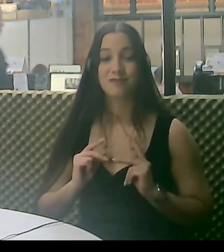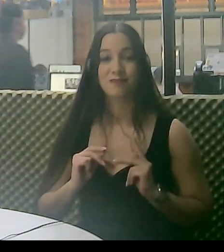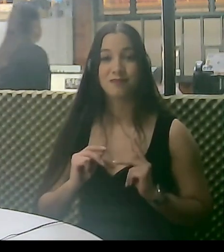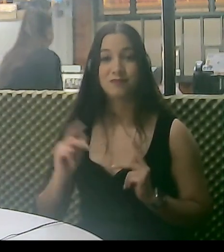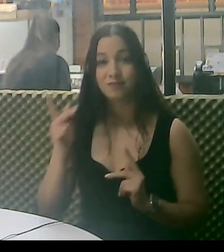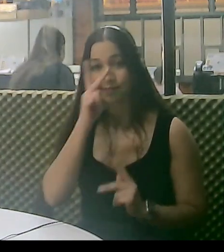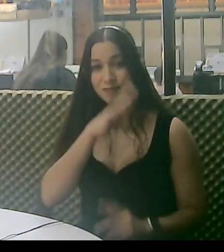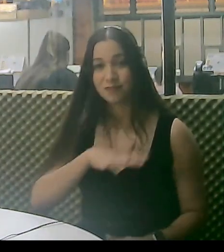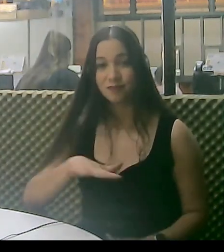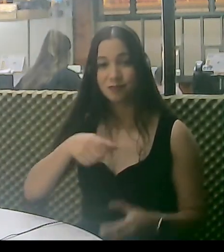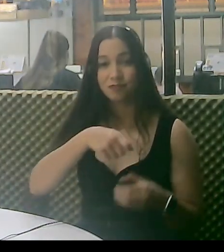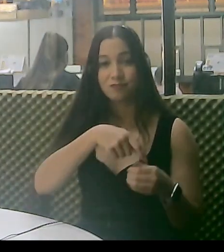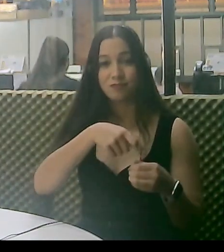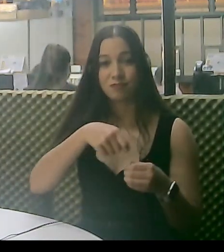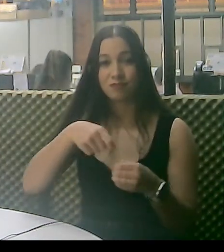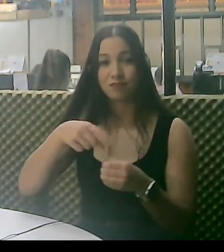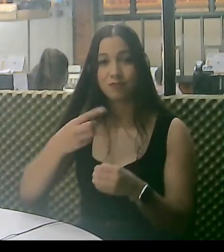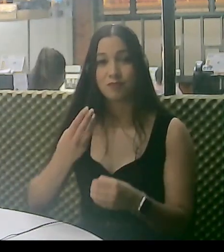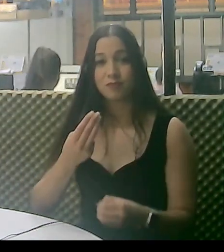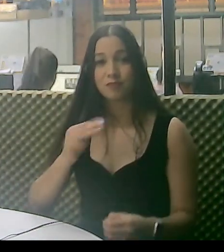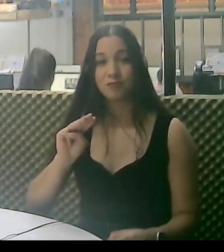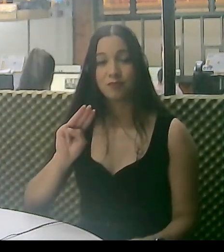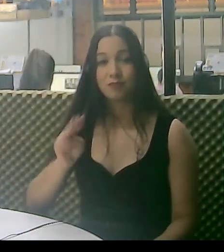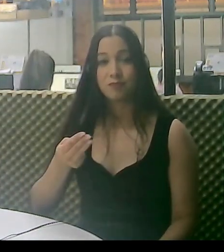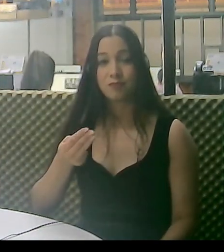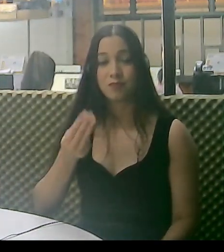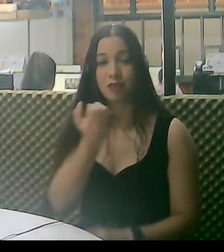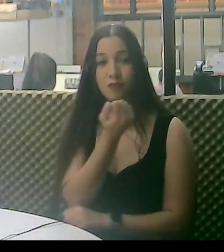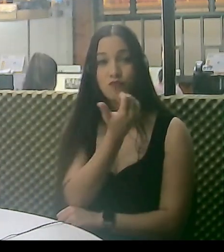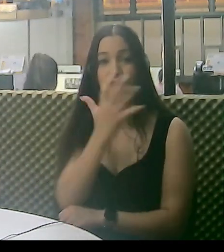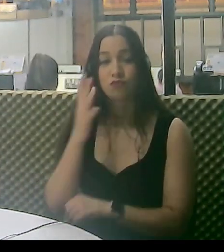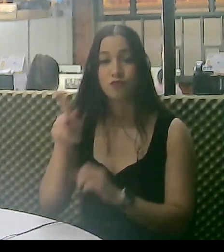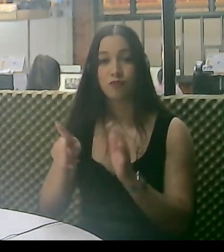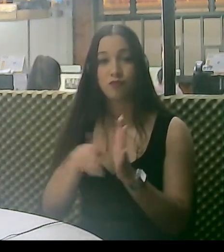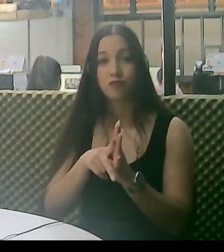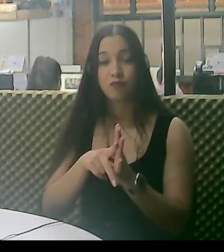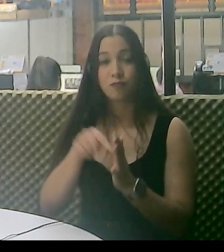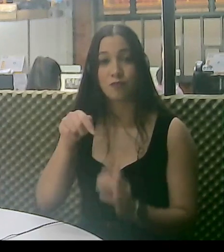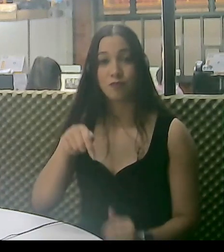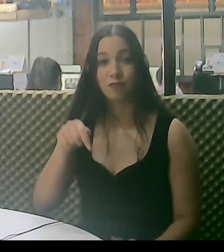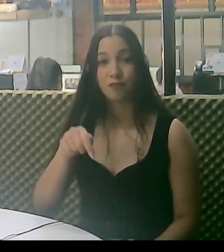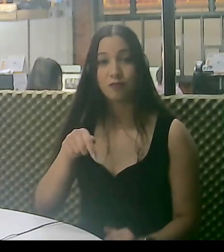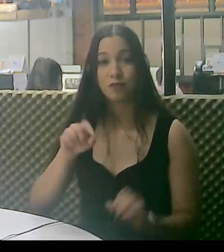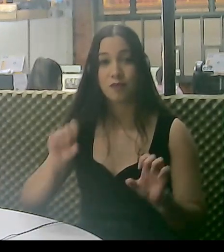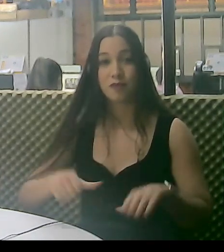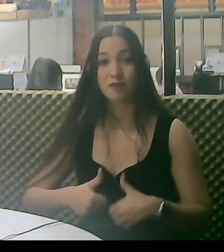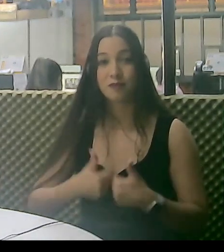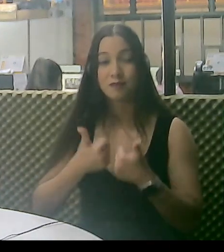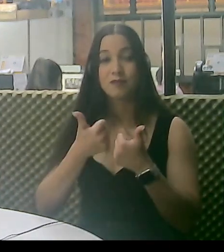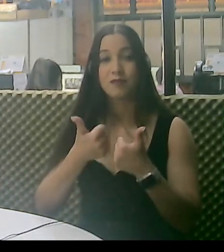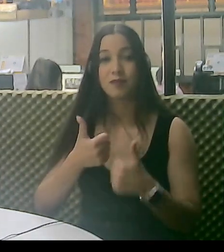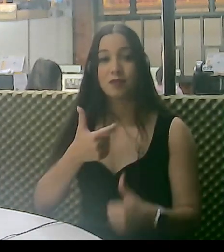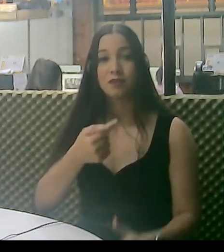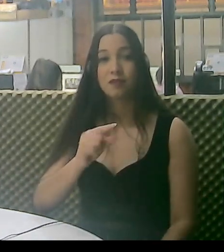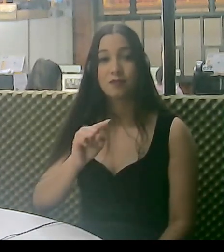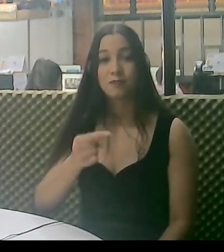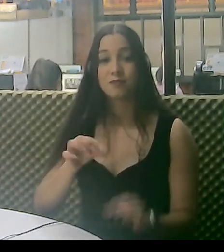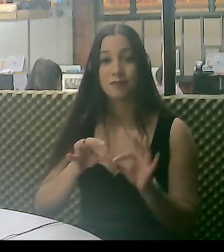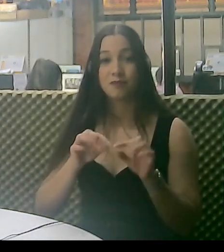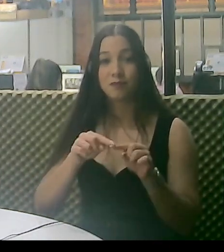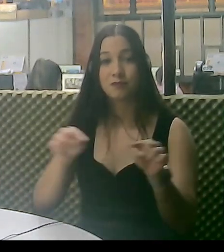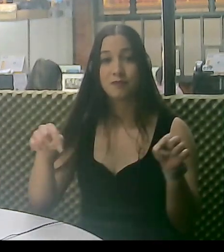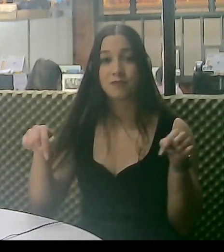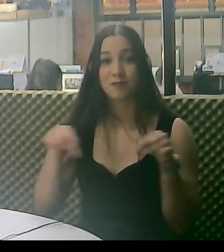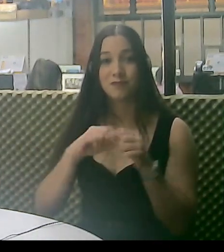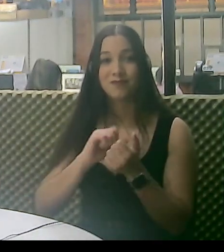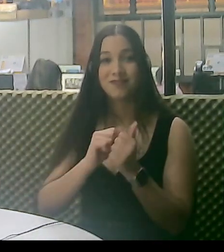a quem já plantou mais de 500 mil de árvores nativas e recuperou uma área equivalente a 7 mil campos